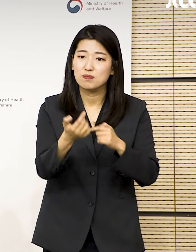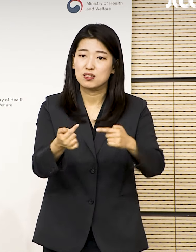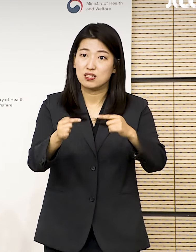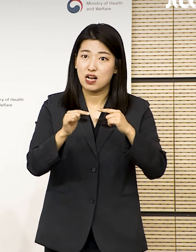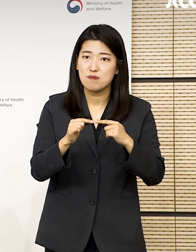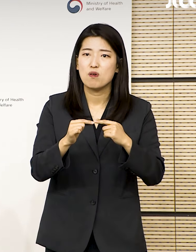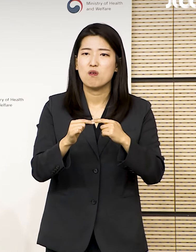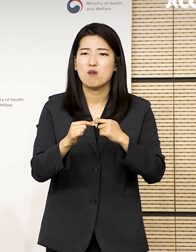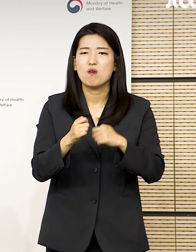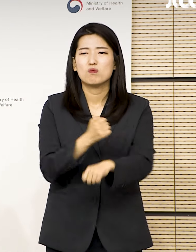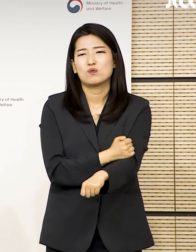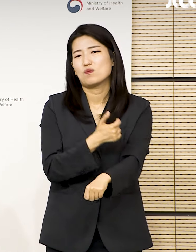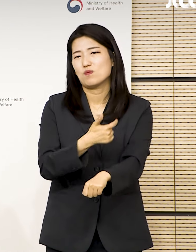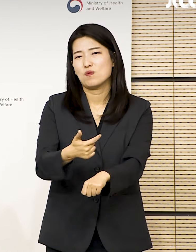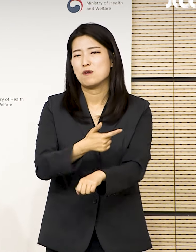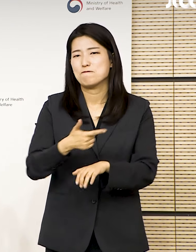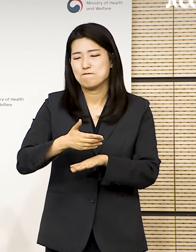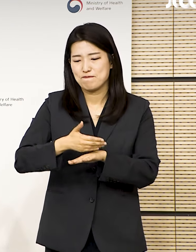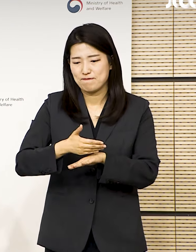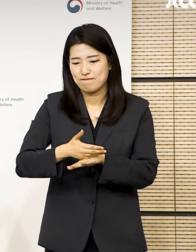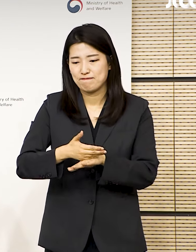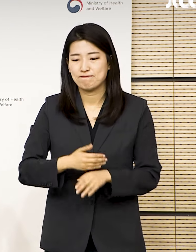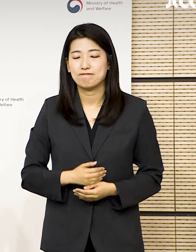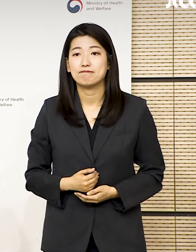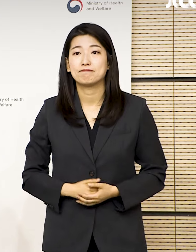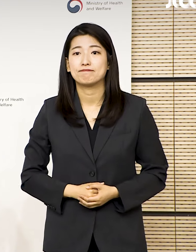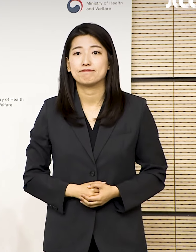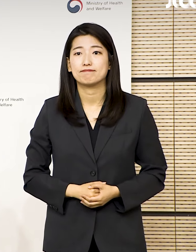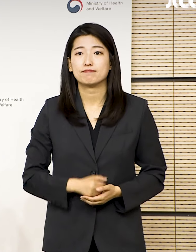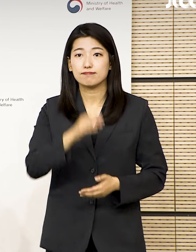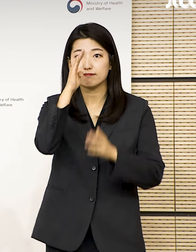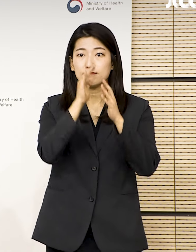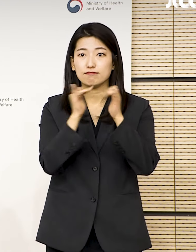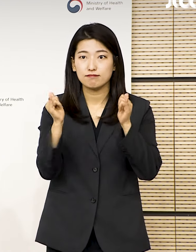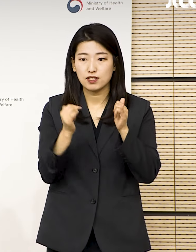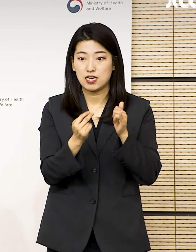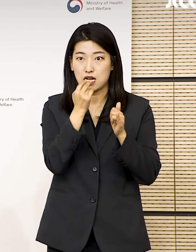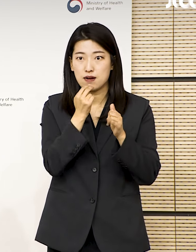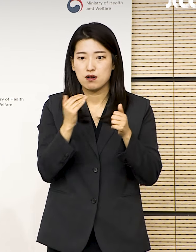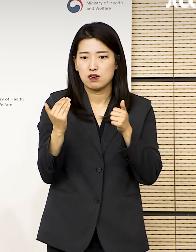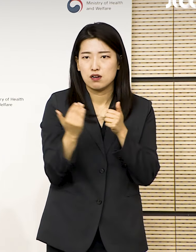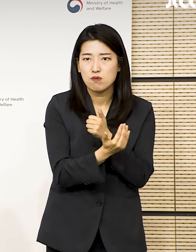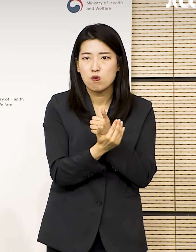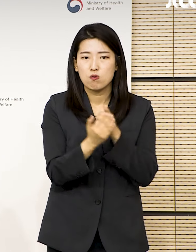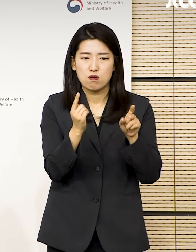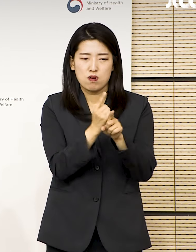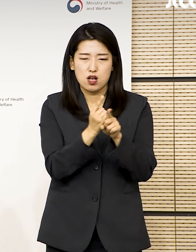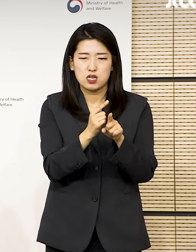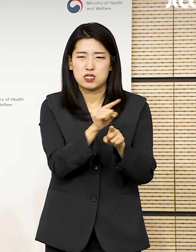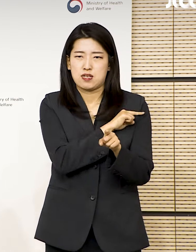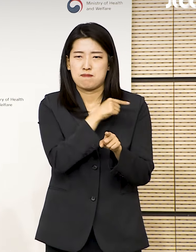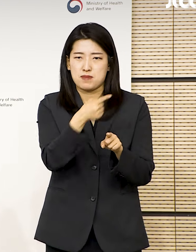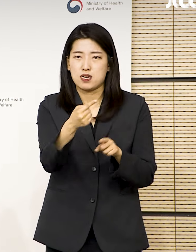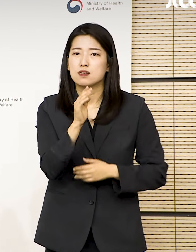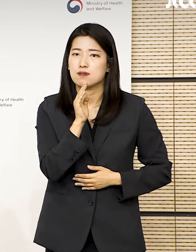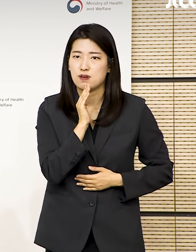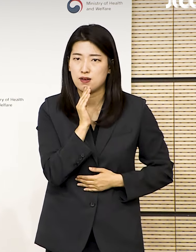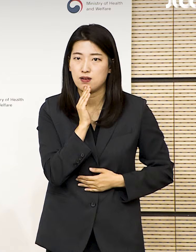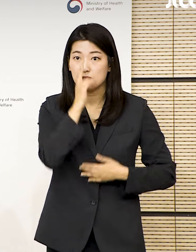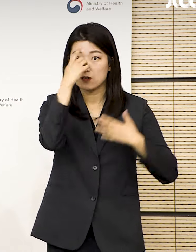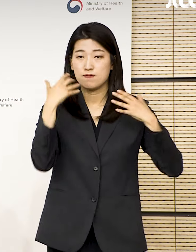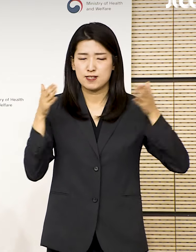말씀을 드립니다 정부는 환자의 생명과 건강을 지키는 것을 최우선으로 하여 지금의 상황을